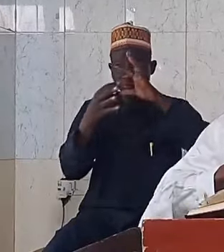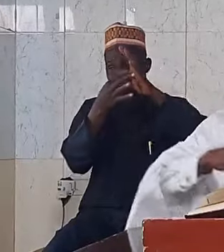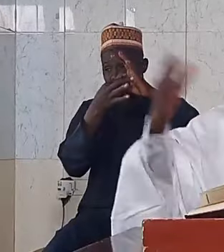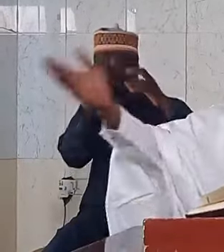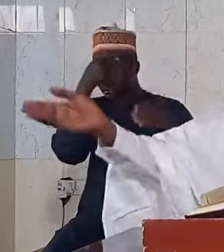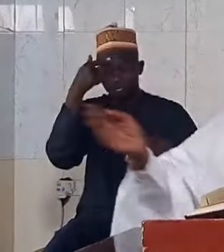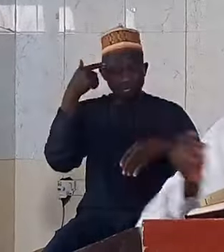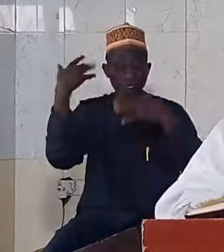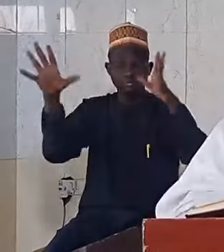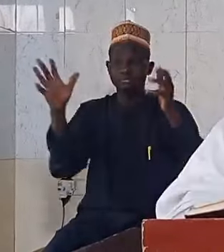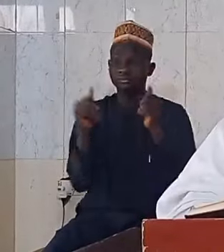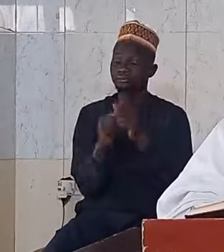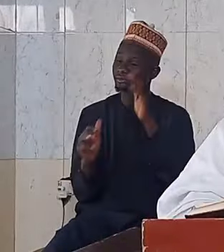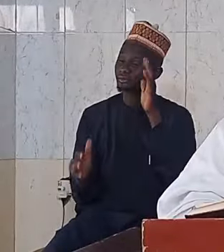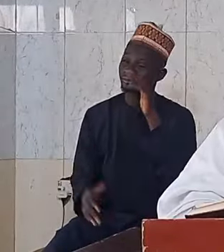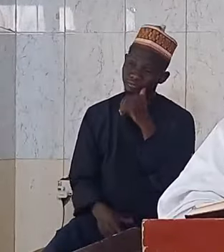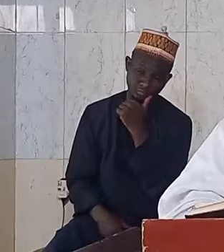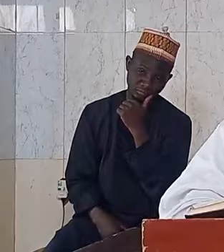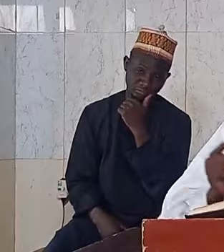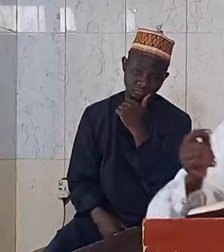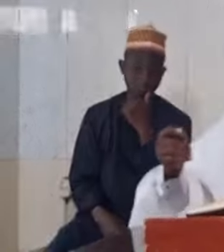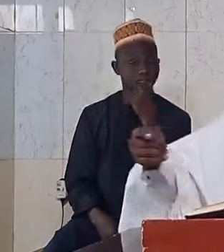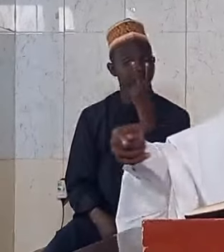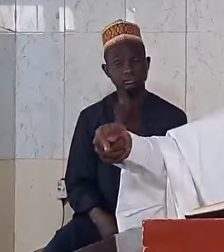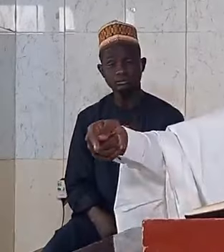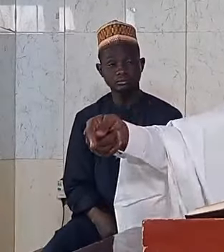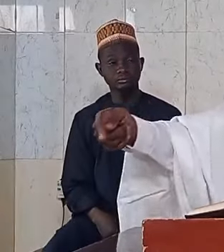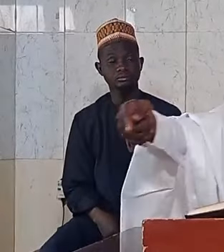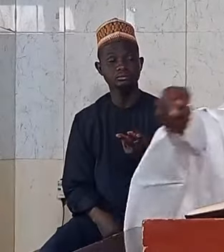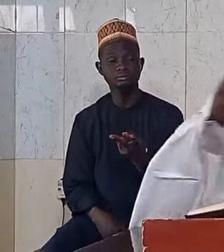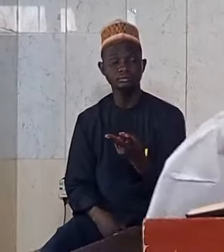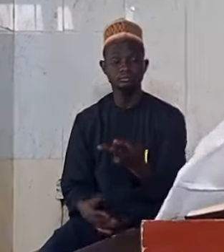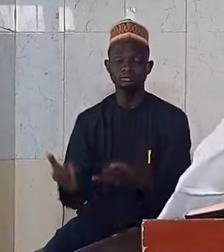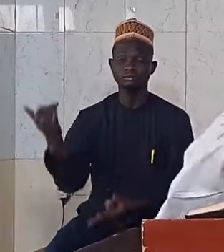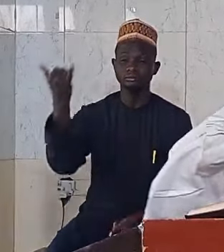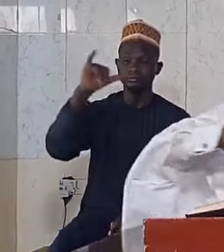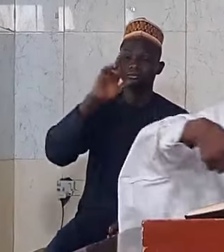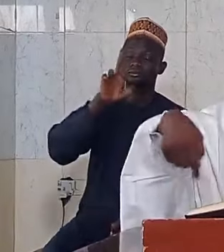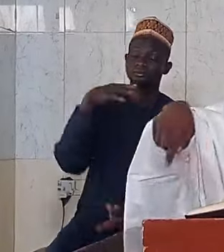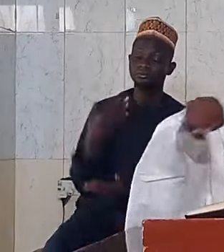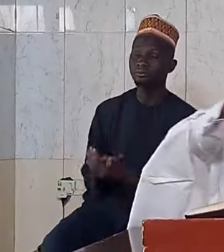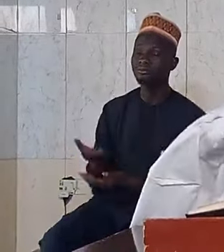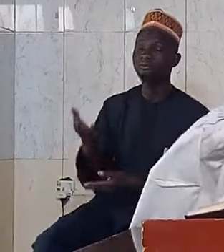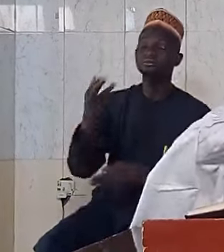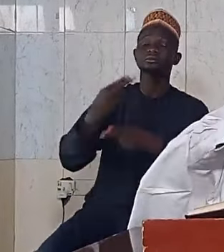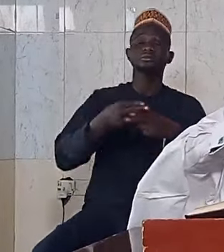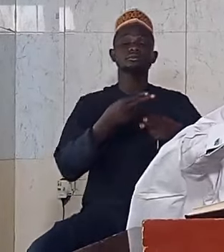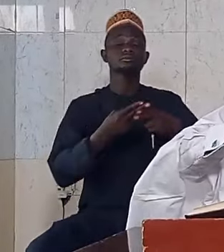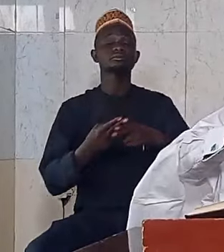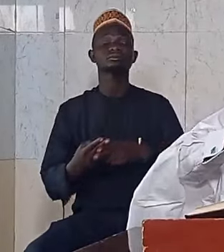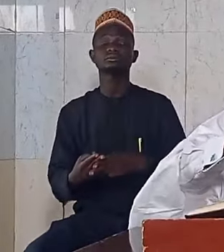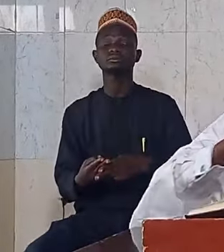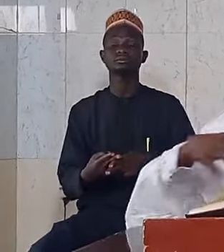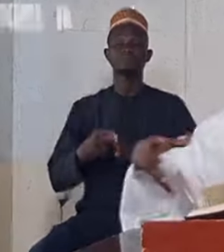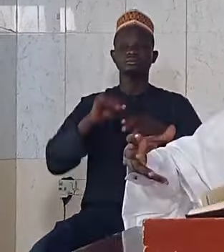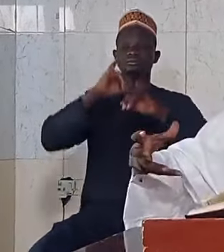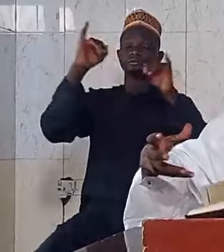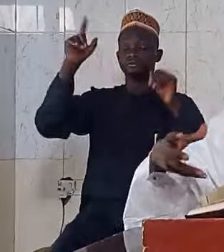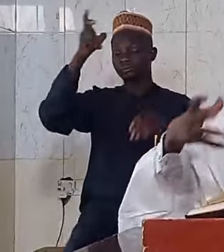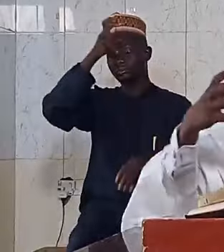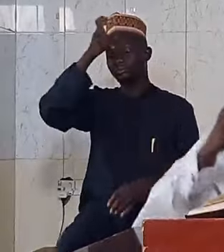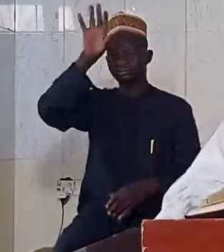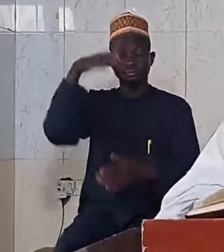kokarin su ga bayan musulmi to kuma kun ga ai sunan su gaba daya wadannan gumakan sunan su me